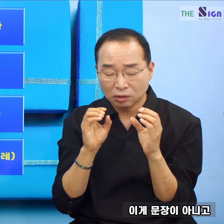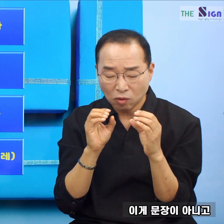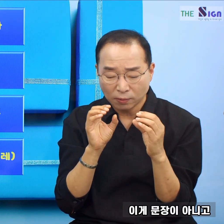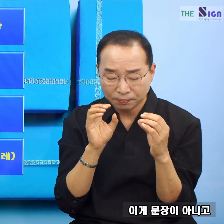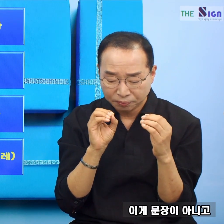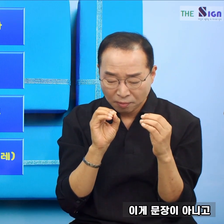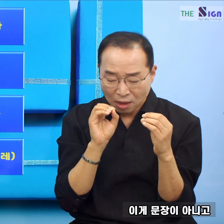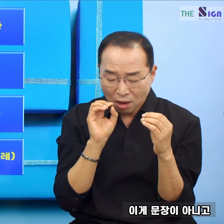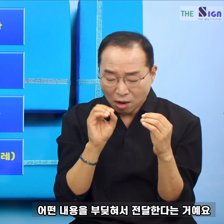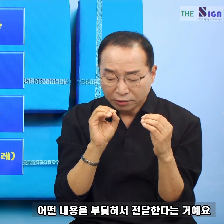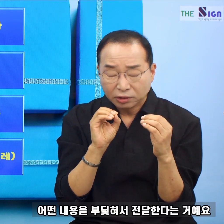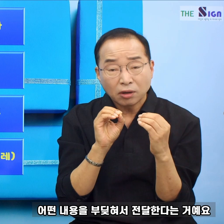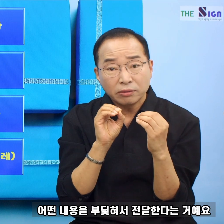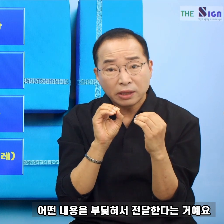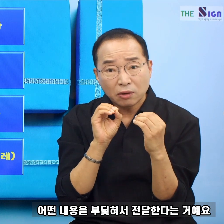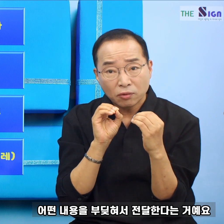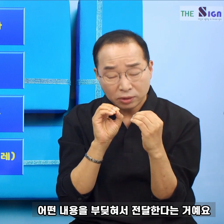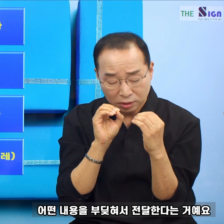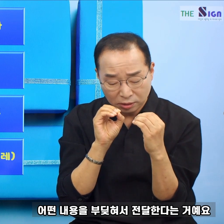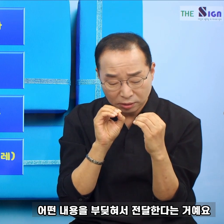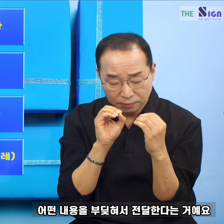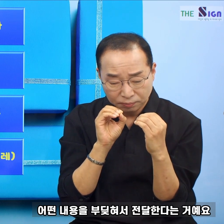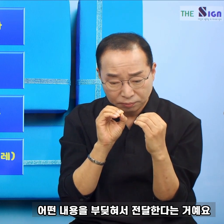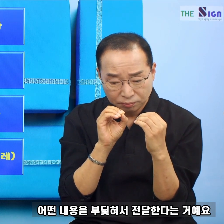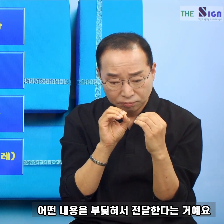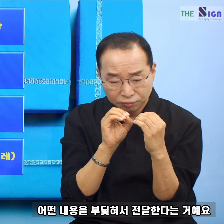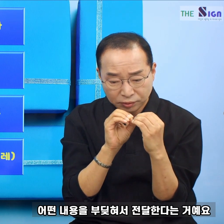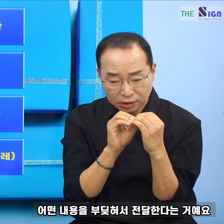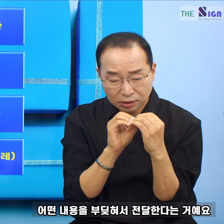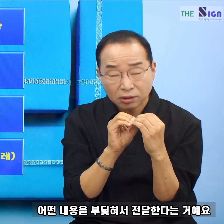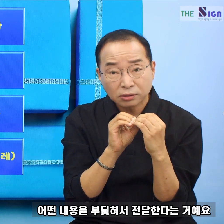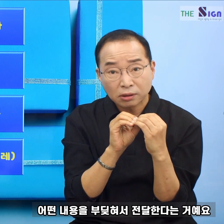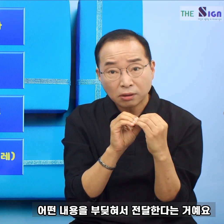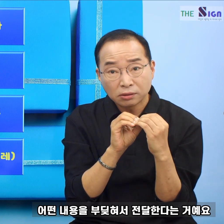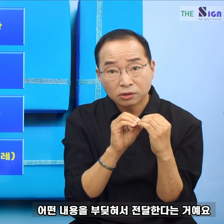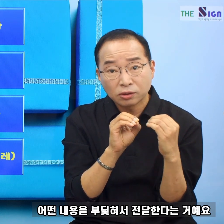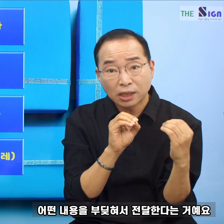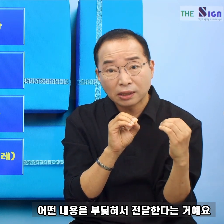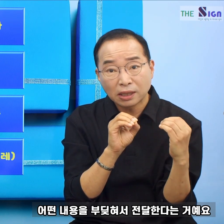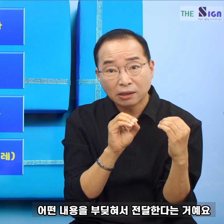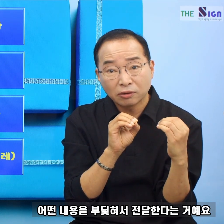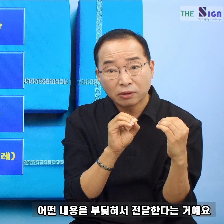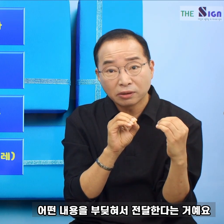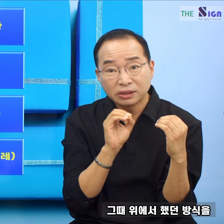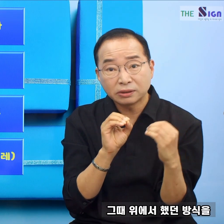아니고 어떤 내용을 부딪혀서 전달한다는 거예요. 그때